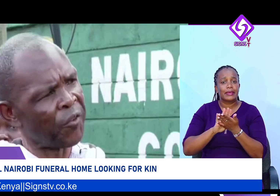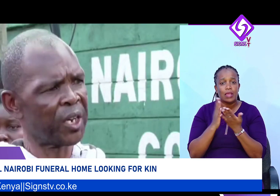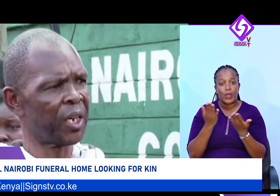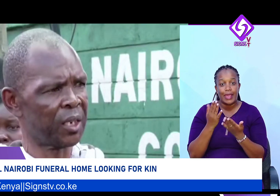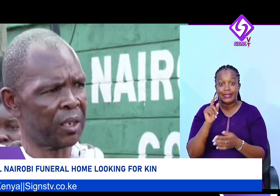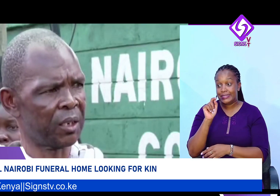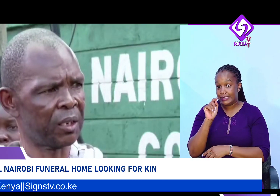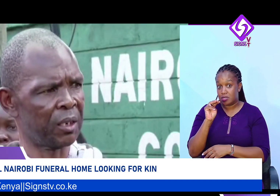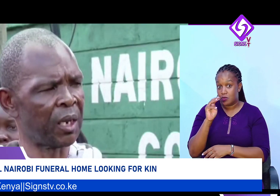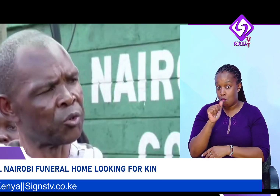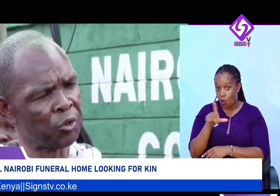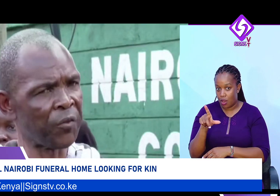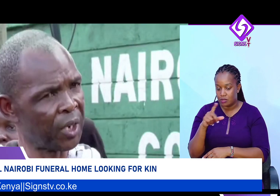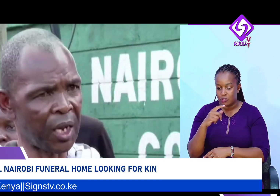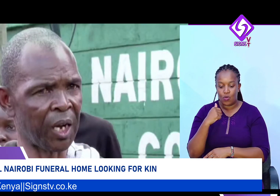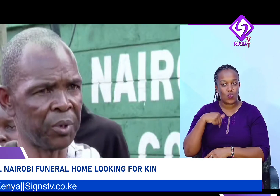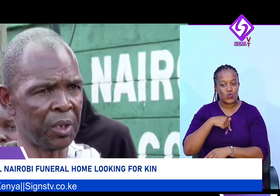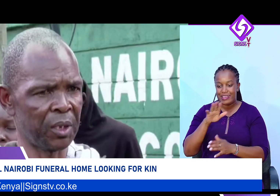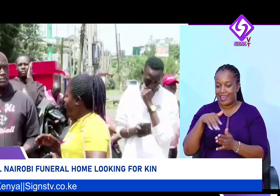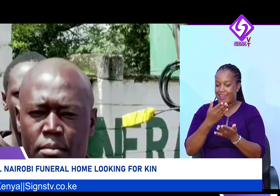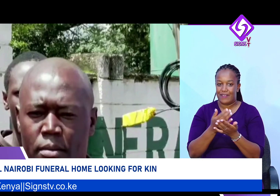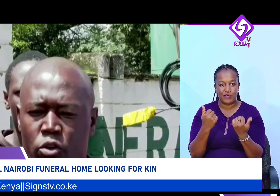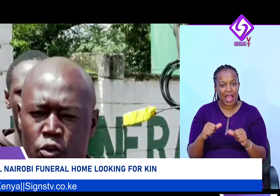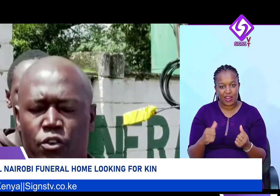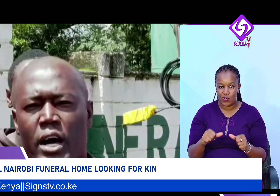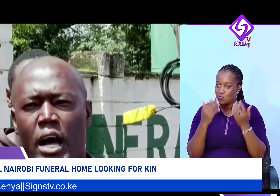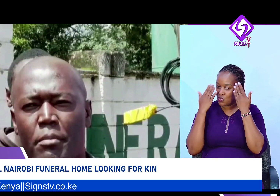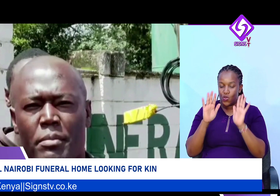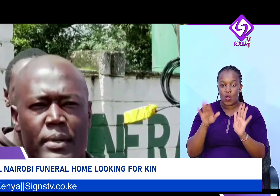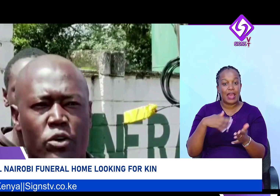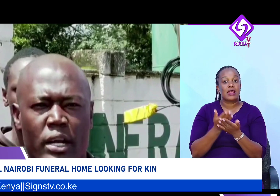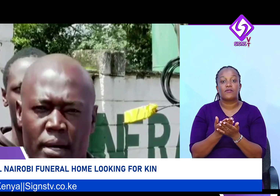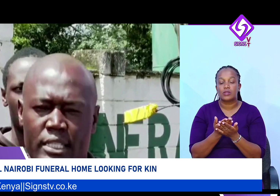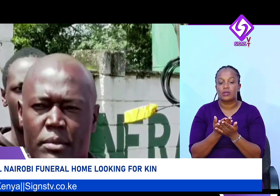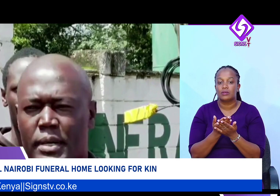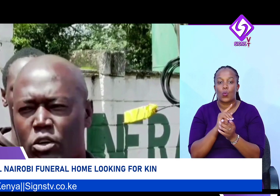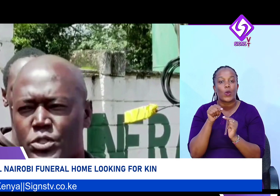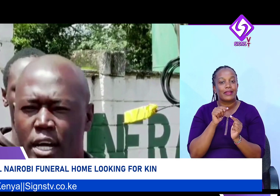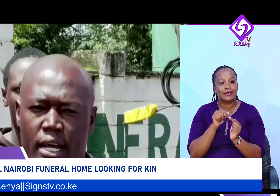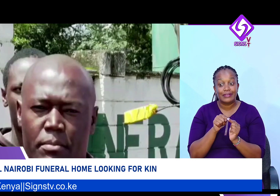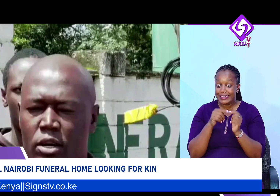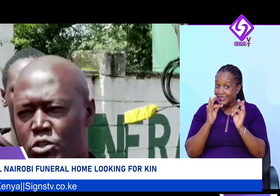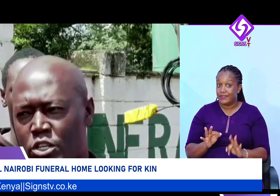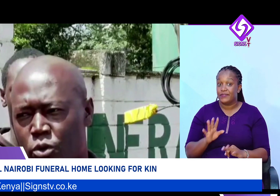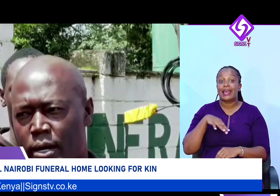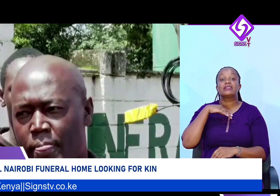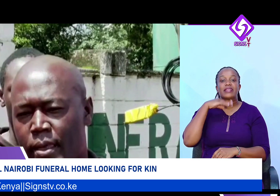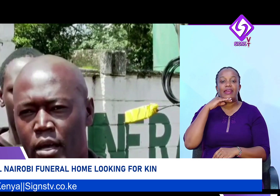tujafika na hatujui tutafika saa ngapi. Kama amekufa ama amepelekwa na maji ama amepelekwa hospitali bado hatujajua.